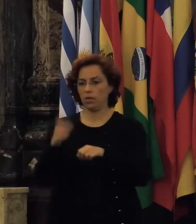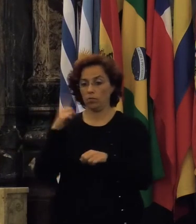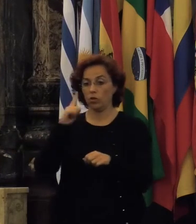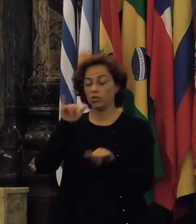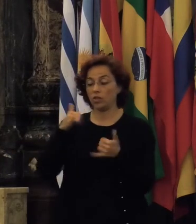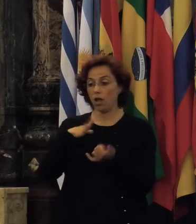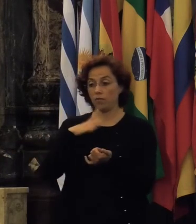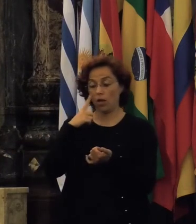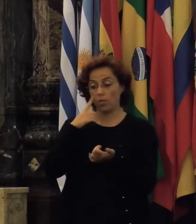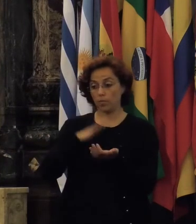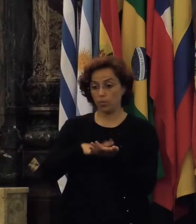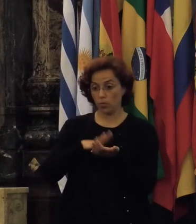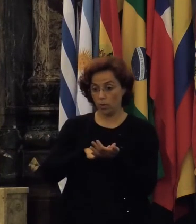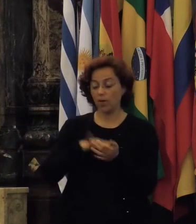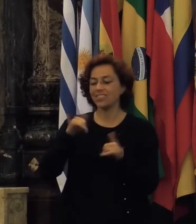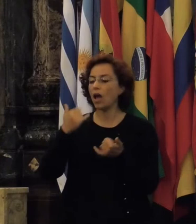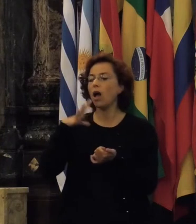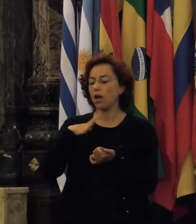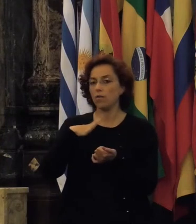constatado o ya habían